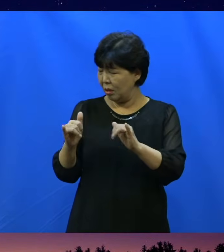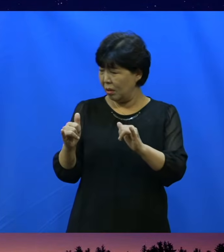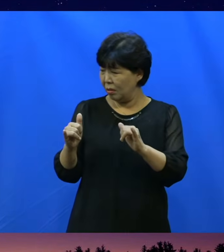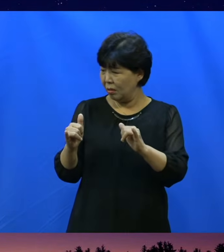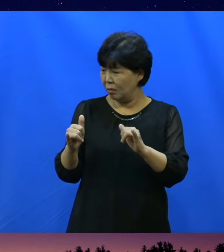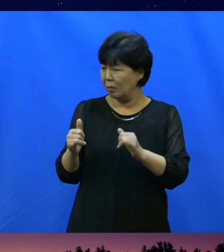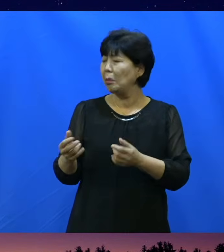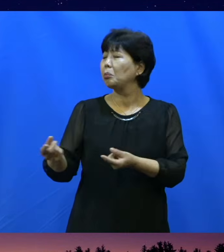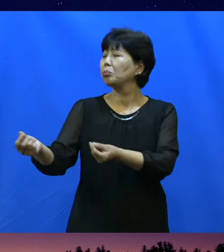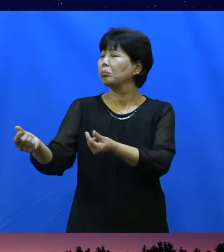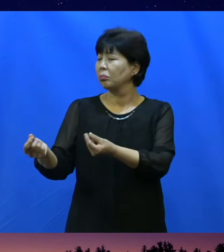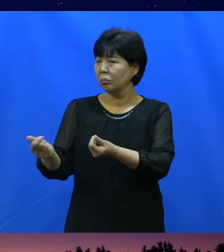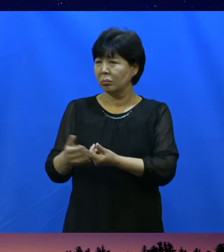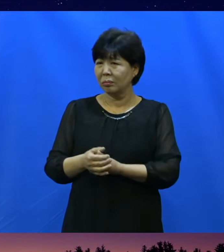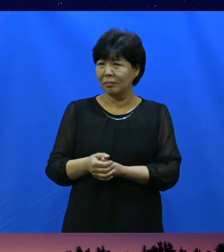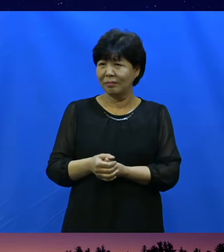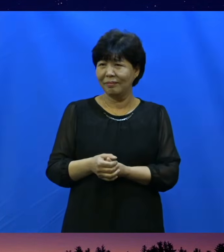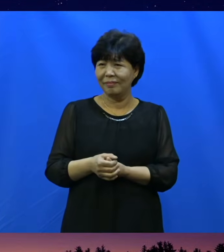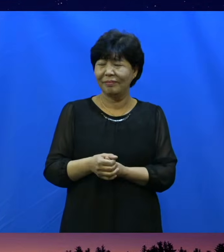다르지 않잖아.